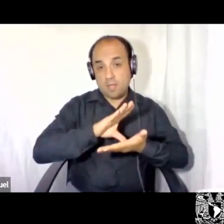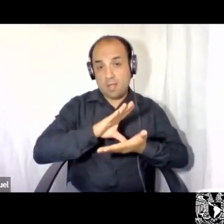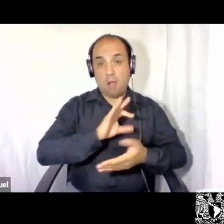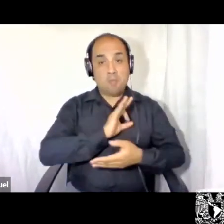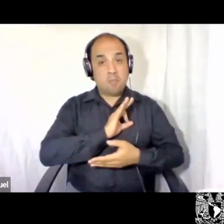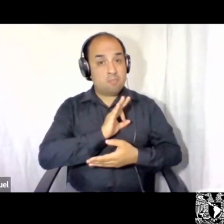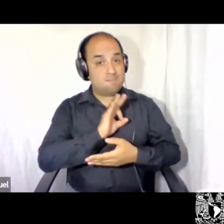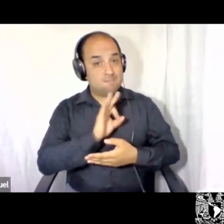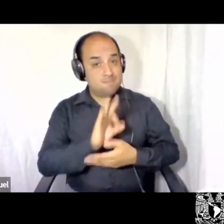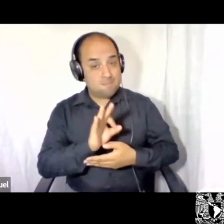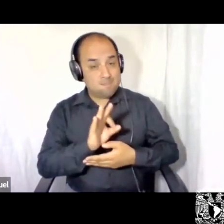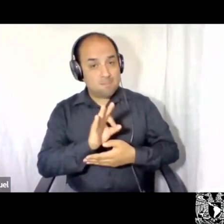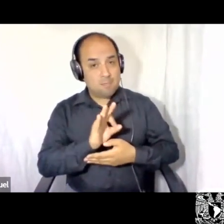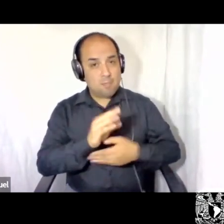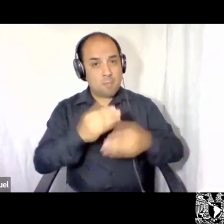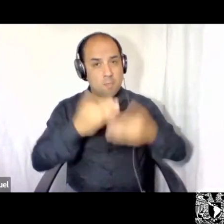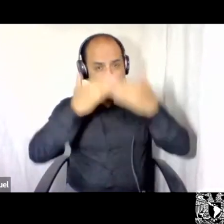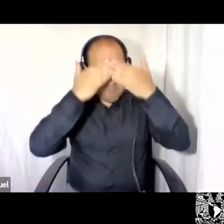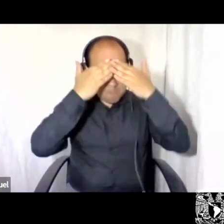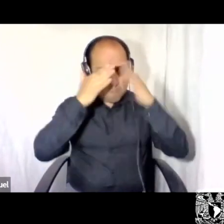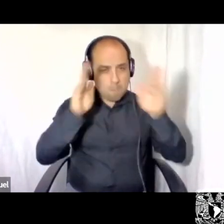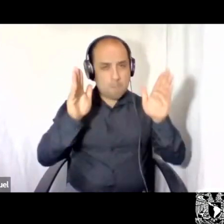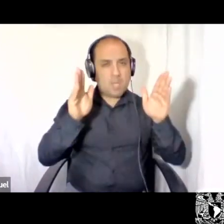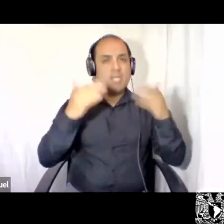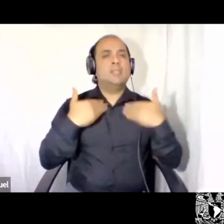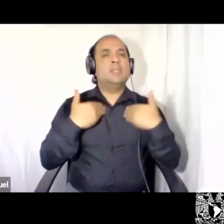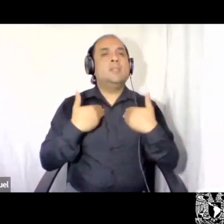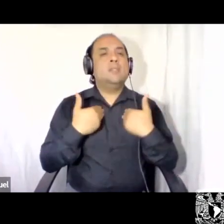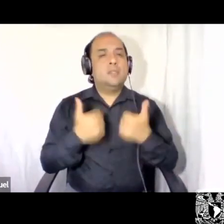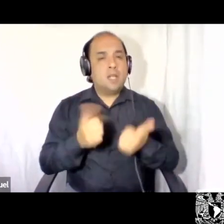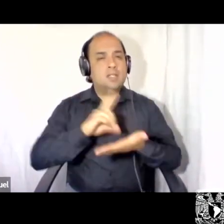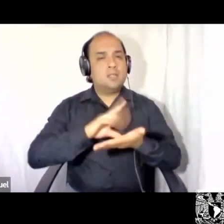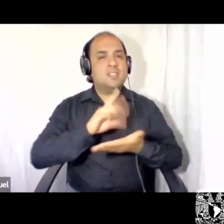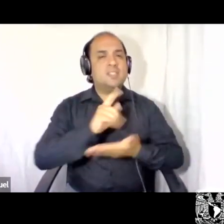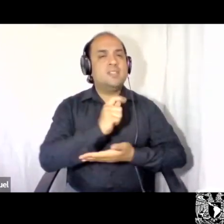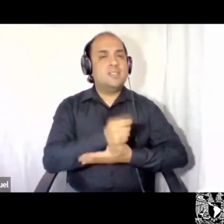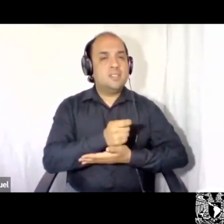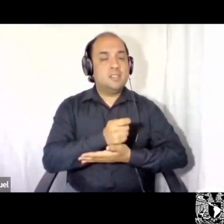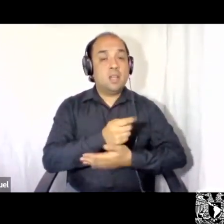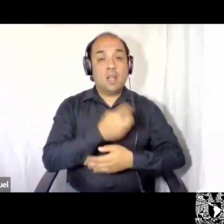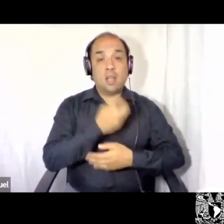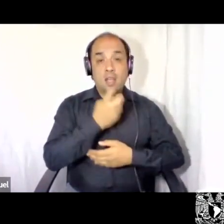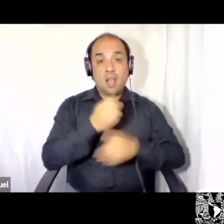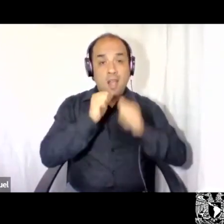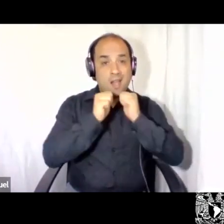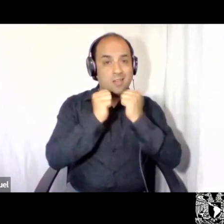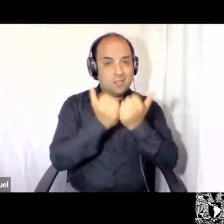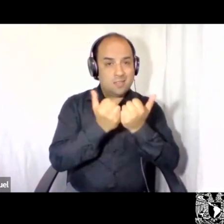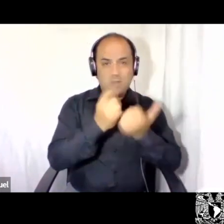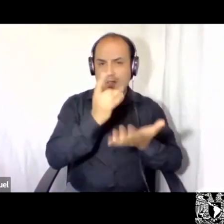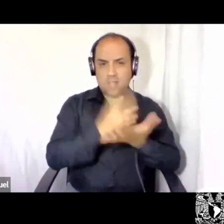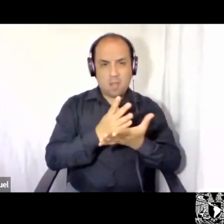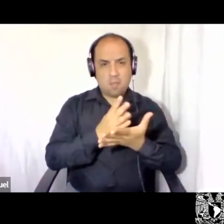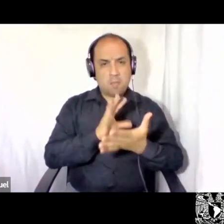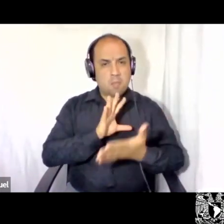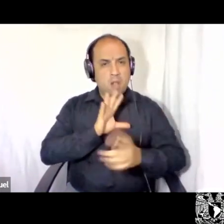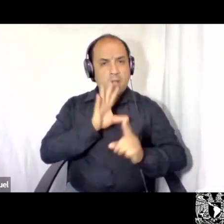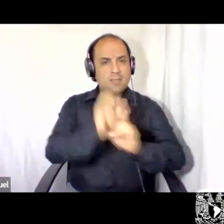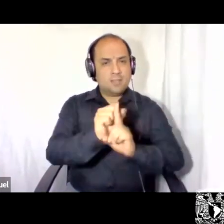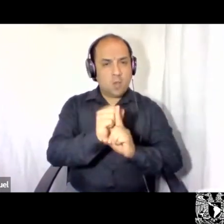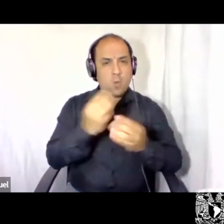la perspectiva. Y creo que esa agencia no nada más se logra con la banda disca, sino también